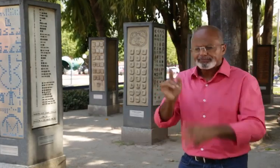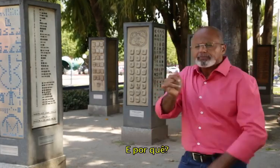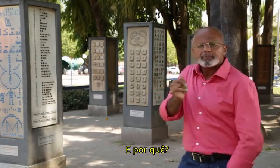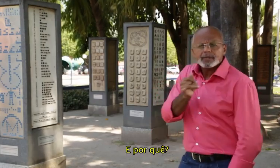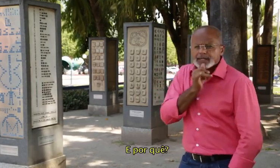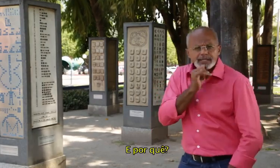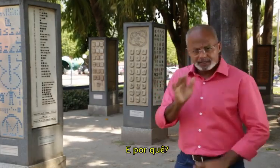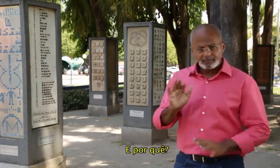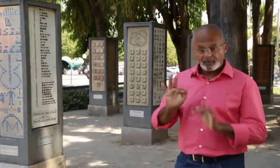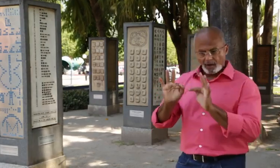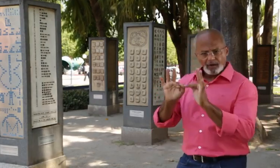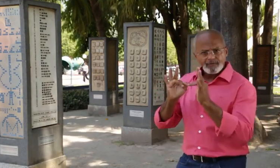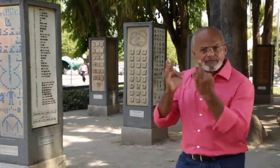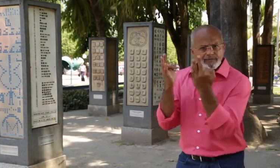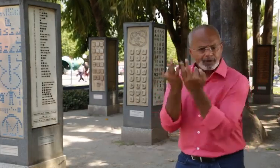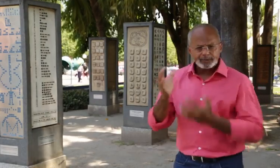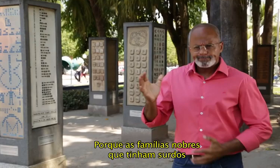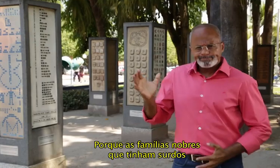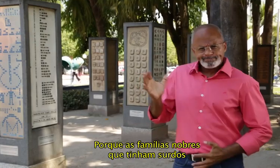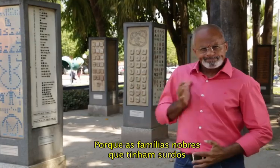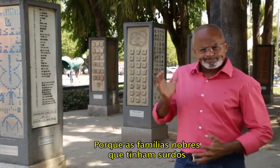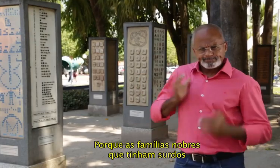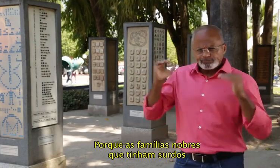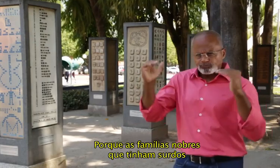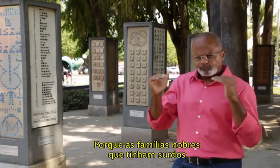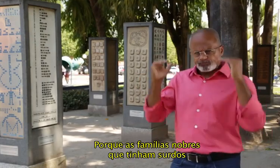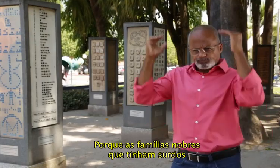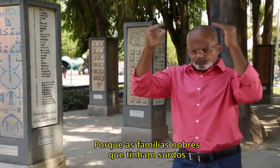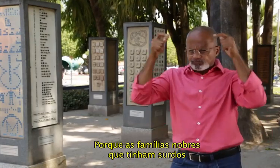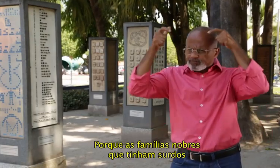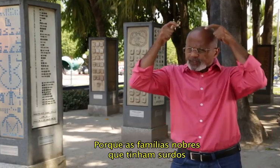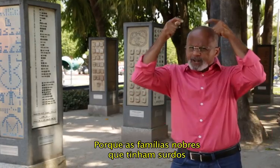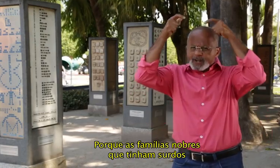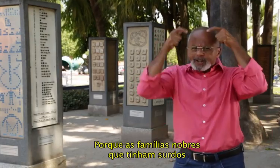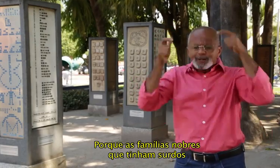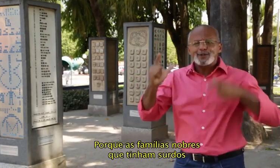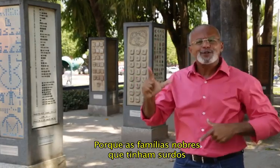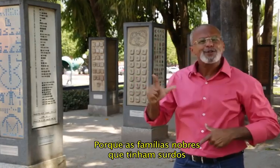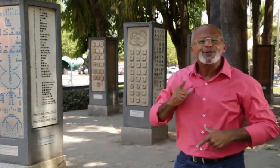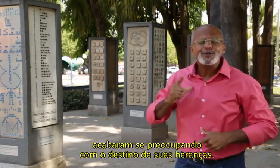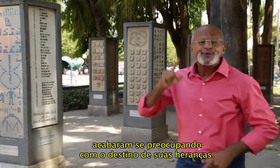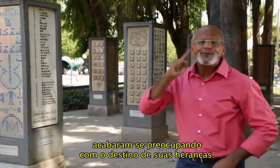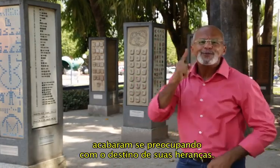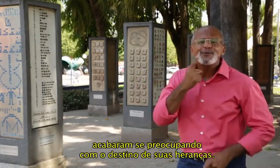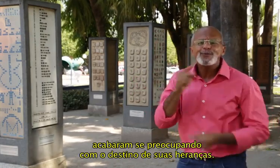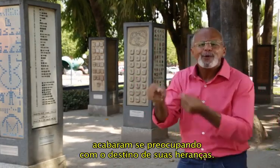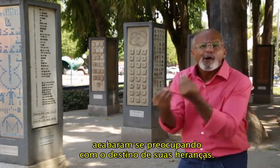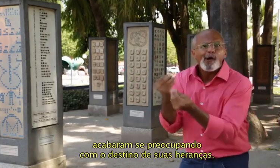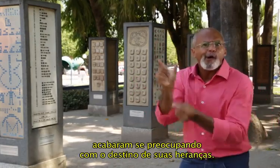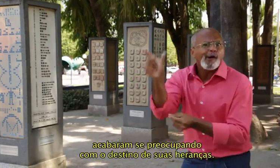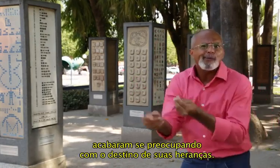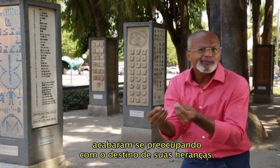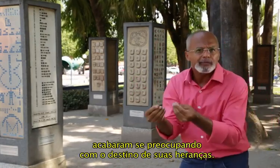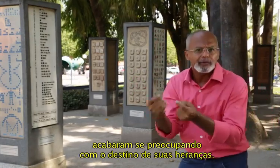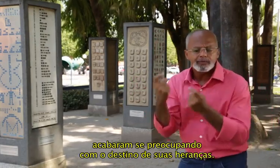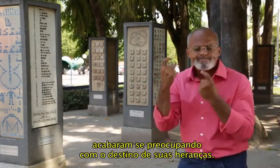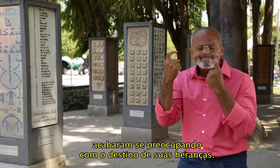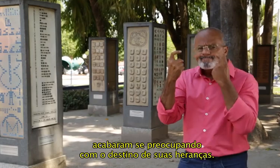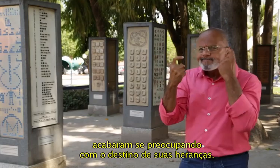E por quê? Porque as famílias nobres que tinham surdos acabaram se preocupando com o destino de